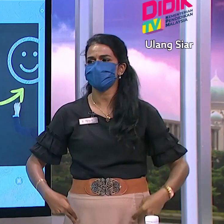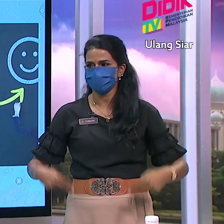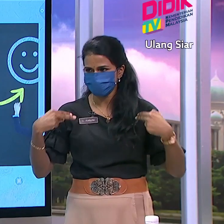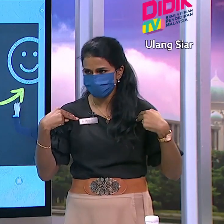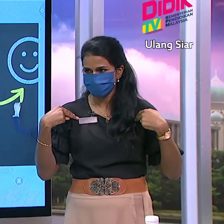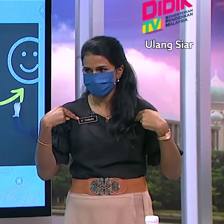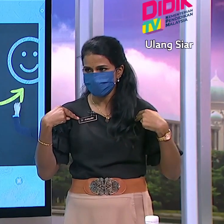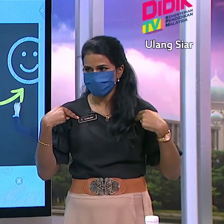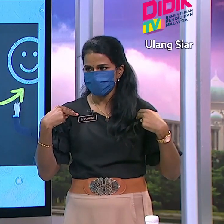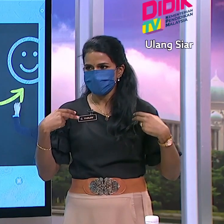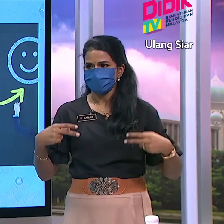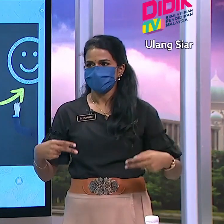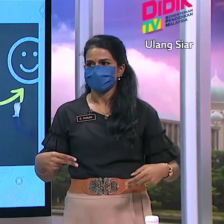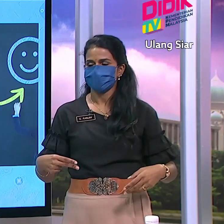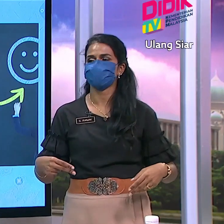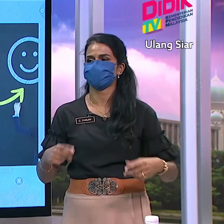hidup. Okey.